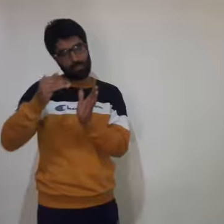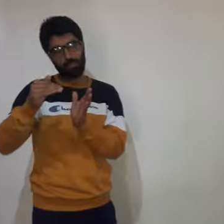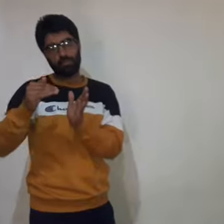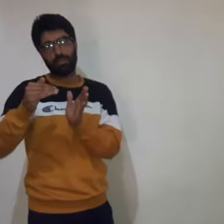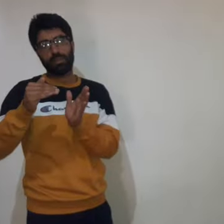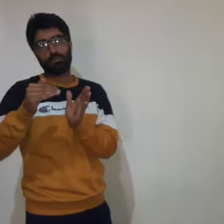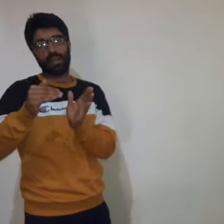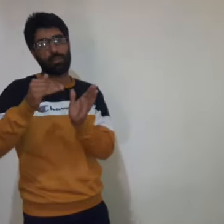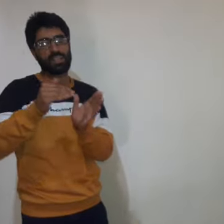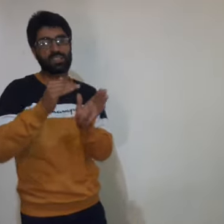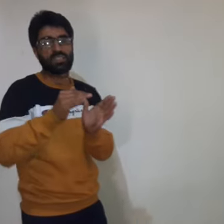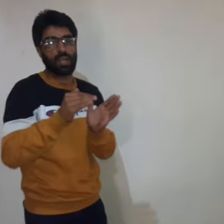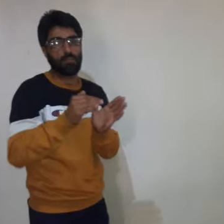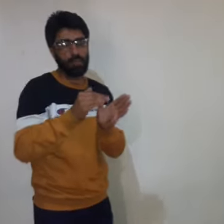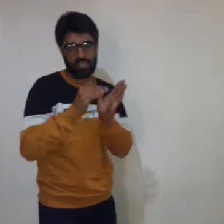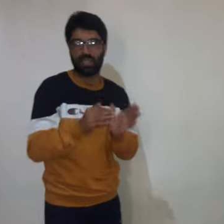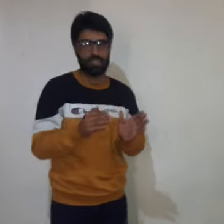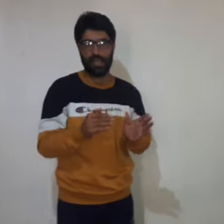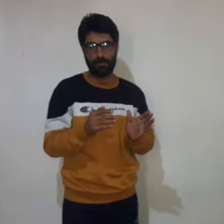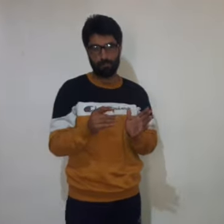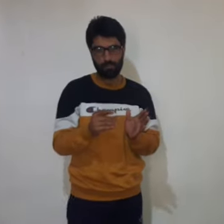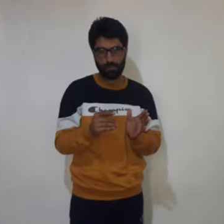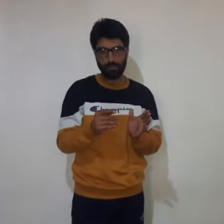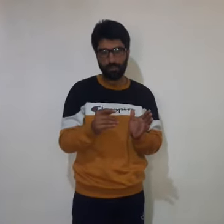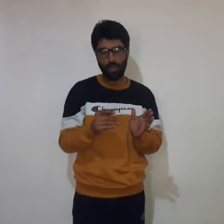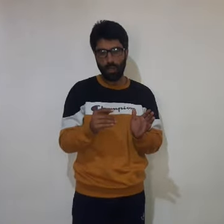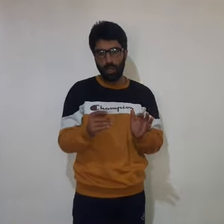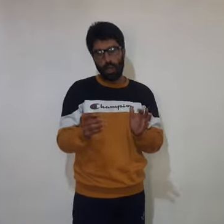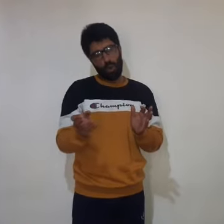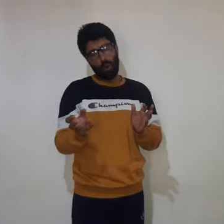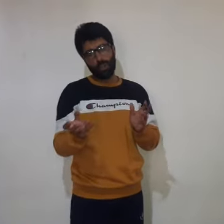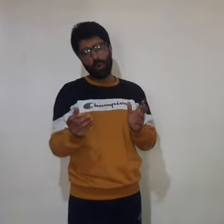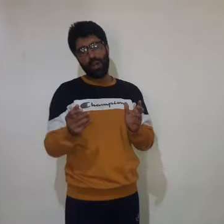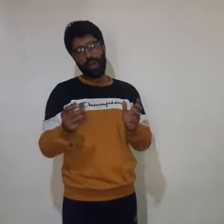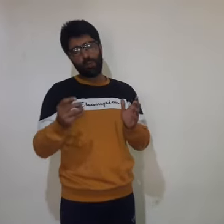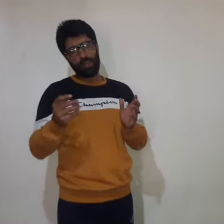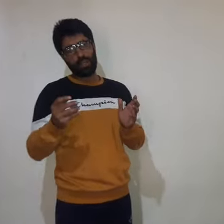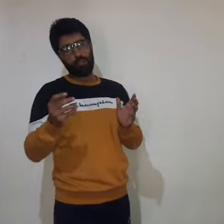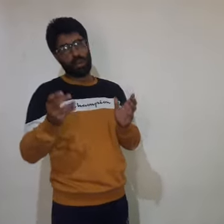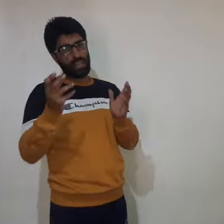पेंडेमिक डिजीज से हम बच सकते हैं। और जो एक और पॉइंट है